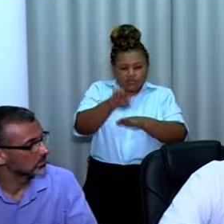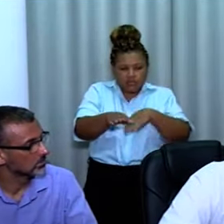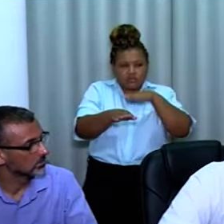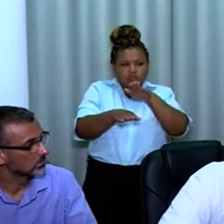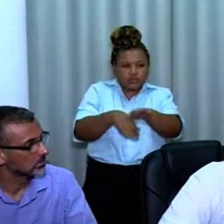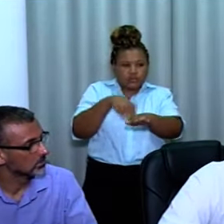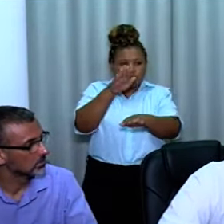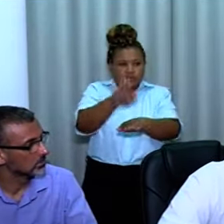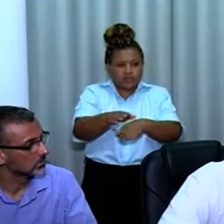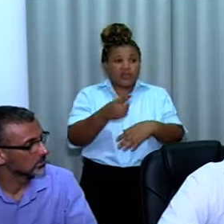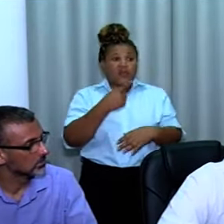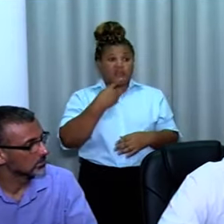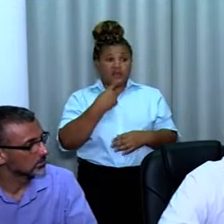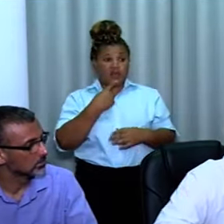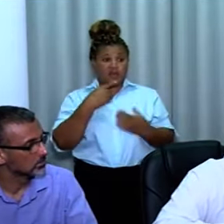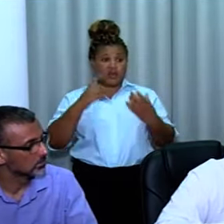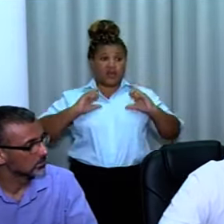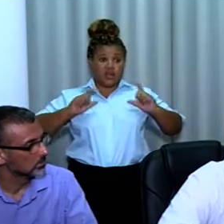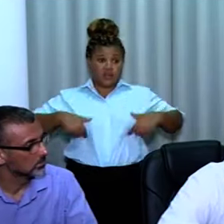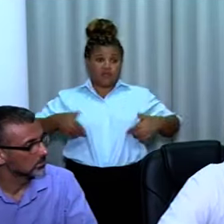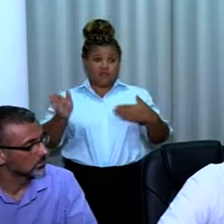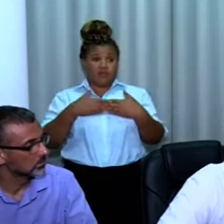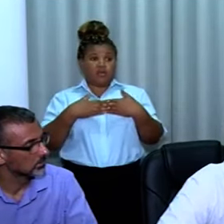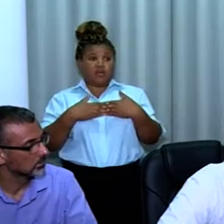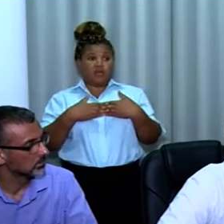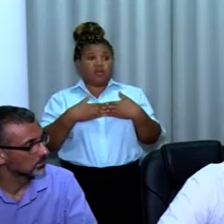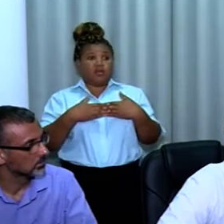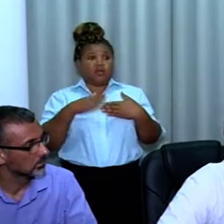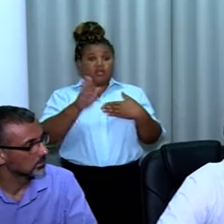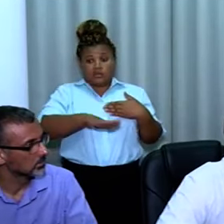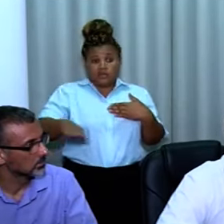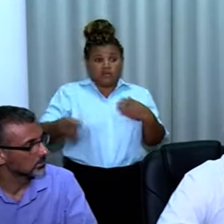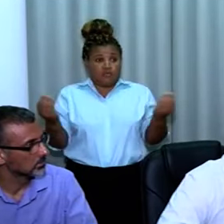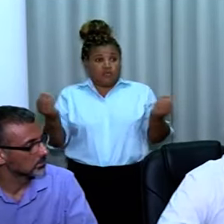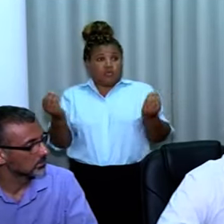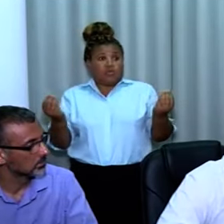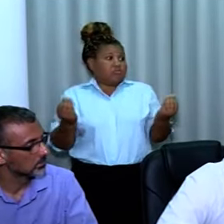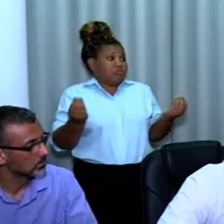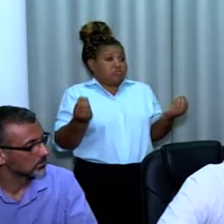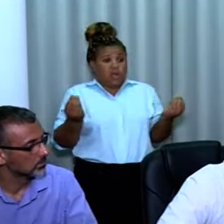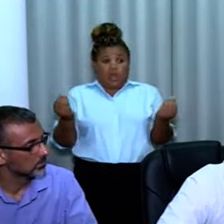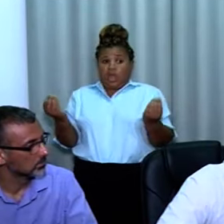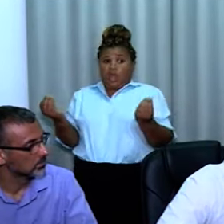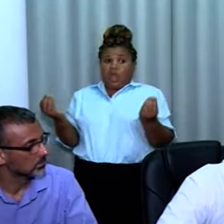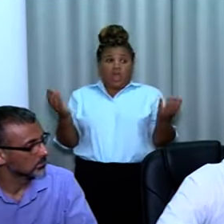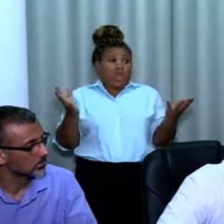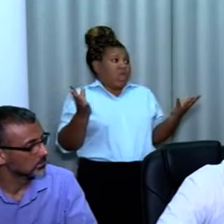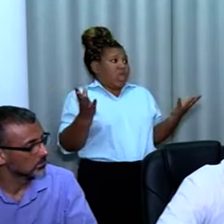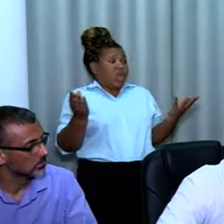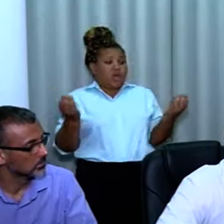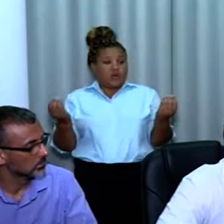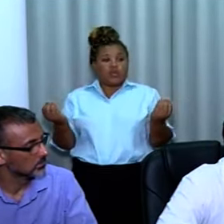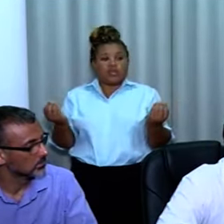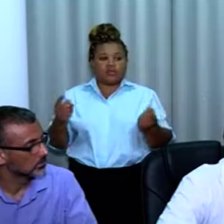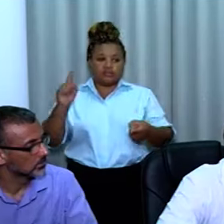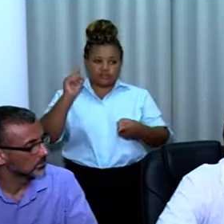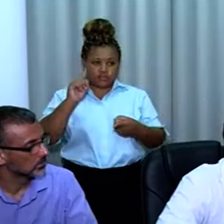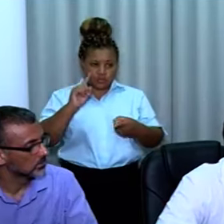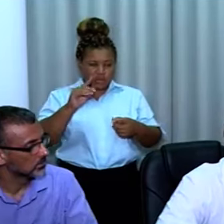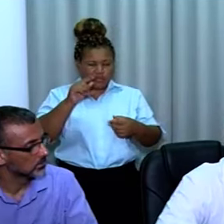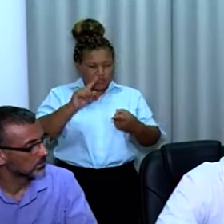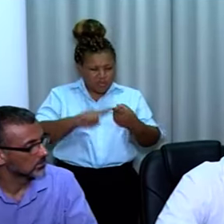aller? Hein? Quand on reste dans la zone, il y en a des stages qui arrivent qui ont besoin à ce